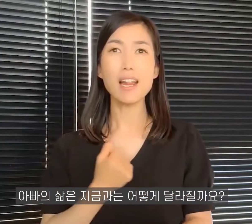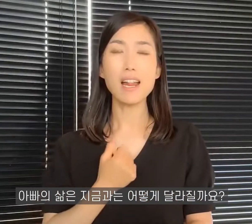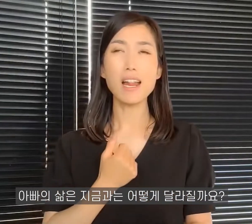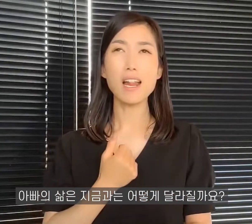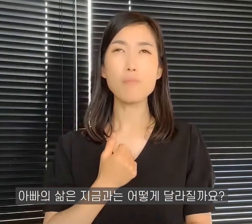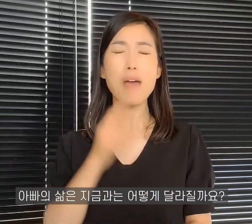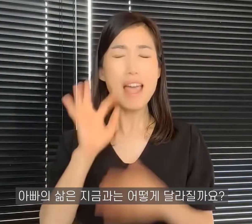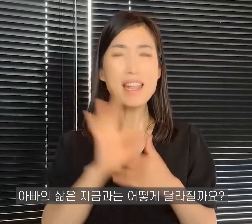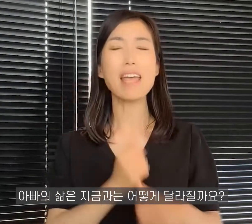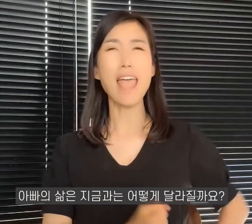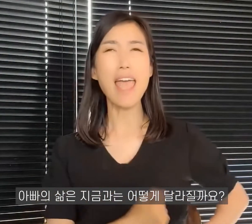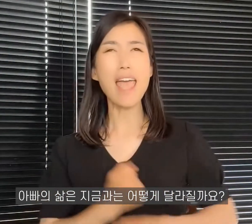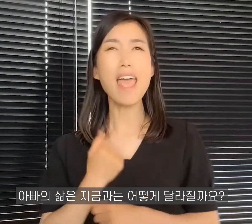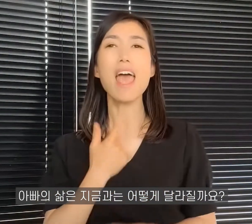어떻게 달라질까요